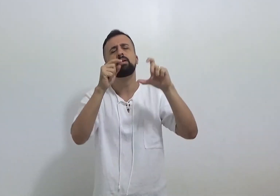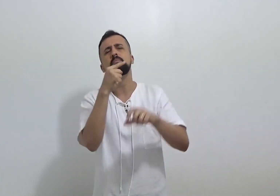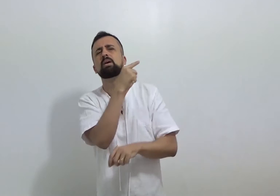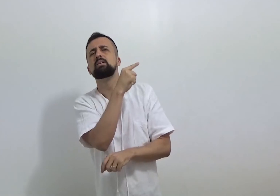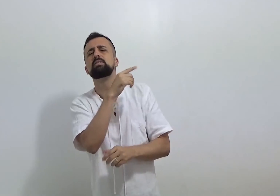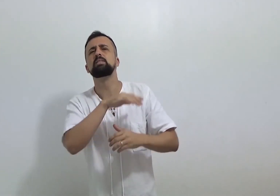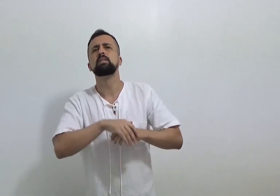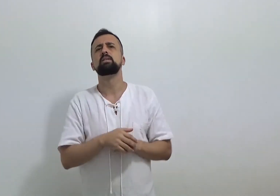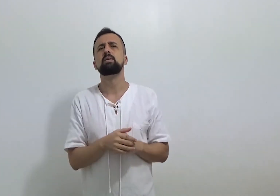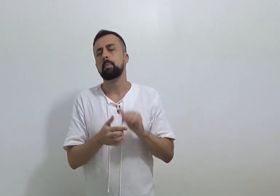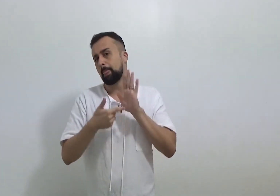de gênero.